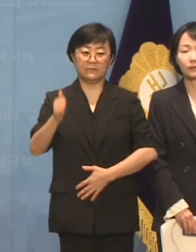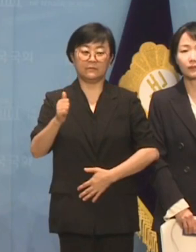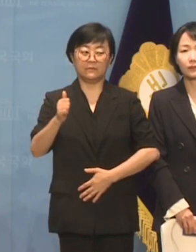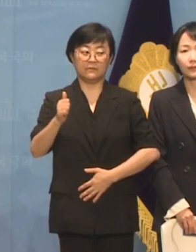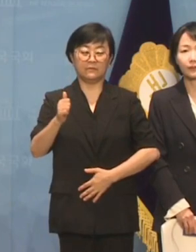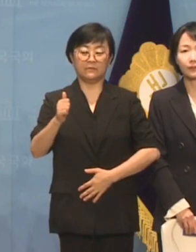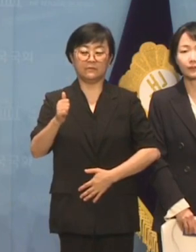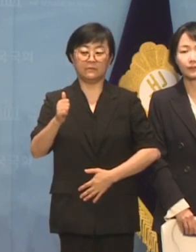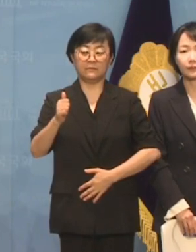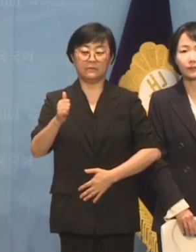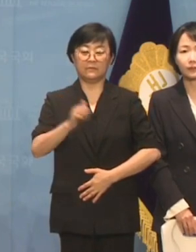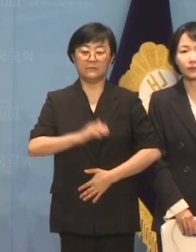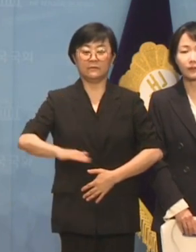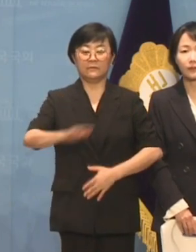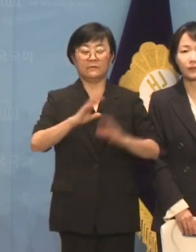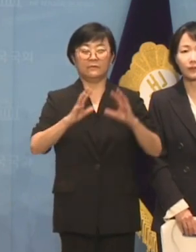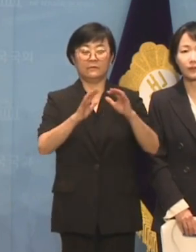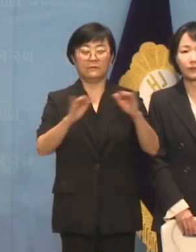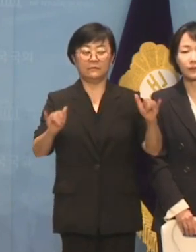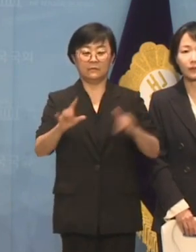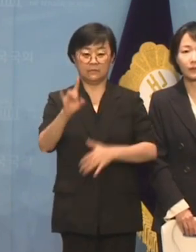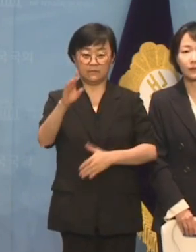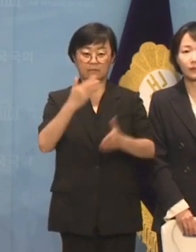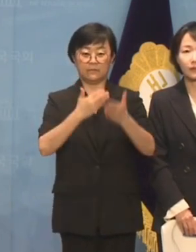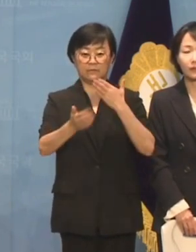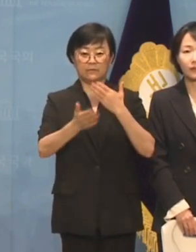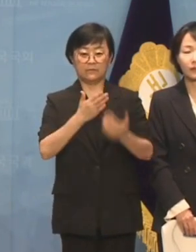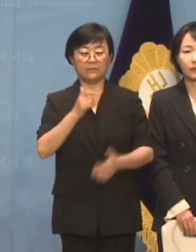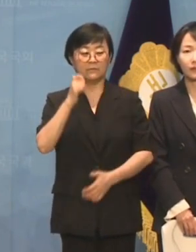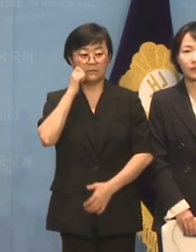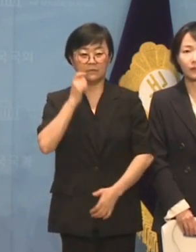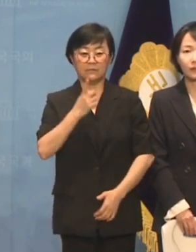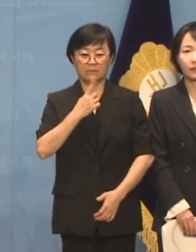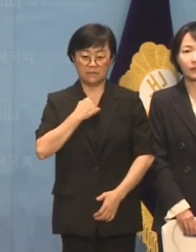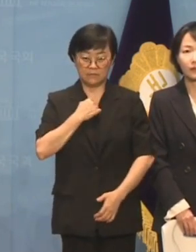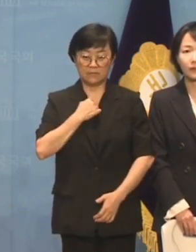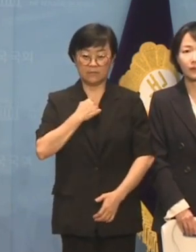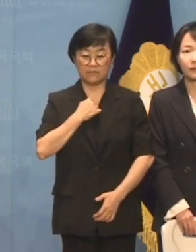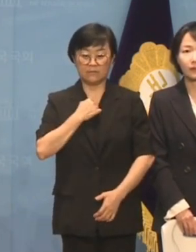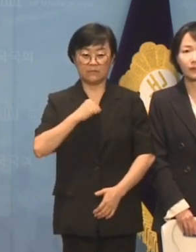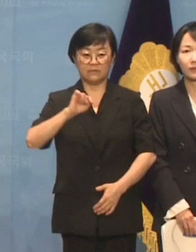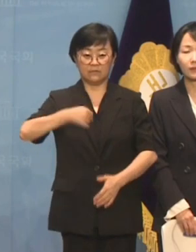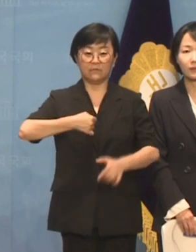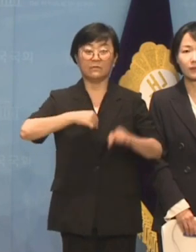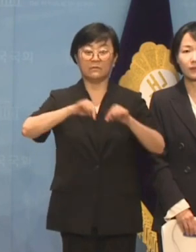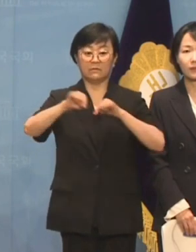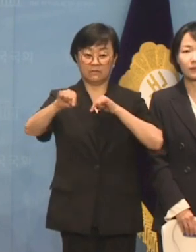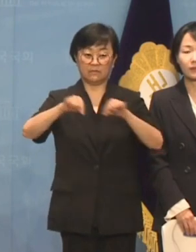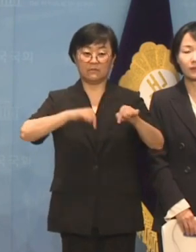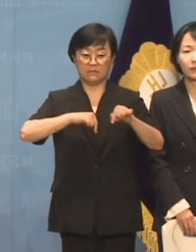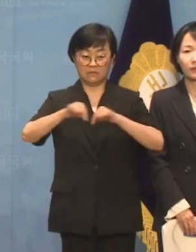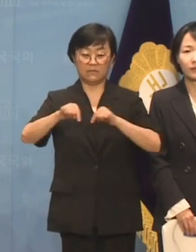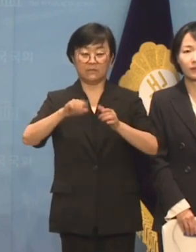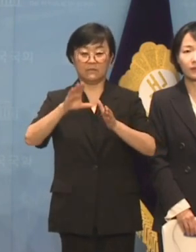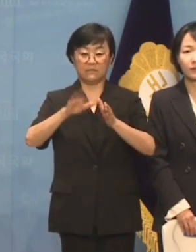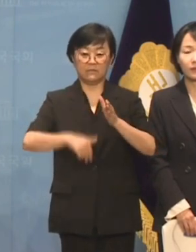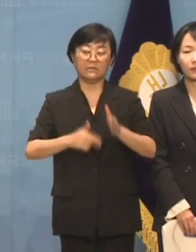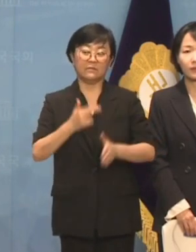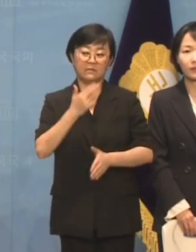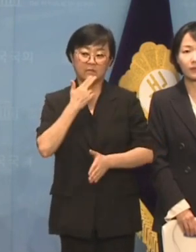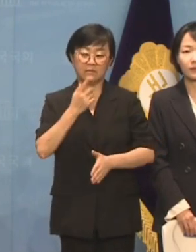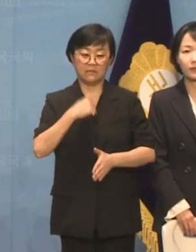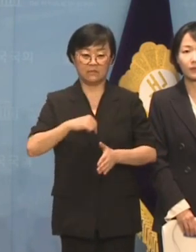대통령께서 정말 우리 국민들이 한 번도 겪어보지 못했던 그야말로 독재 정권에서도 겪어보지 못했던